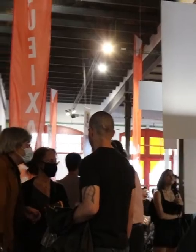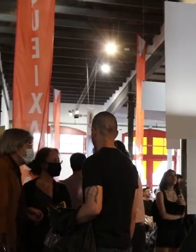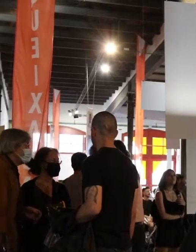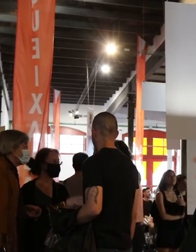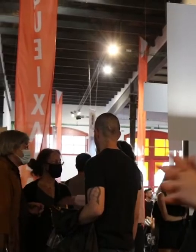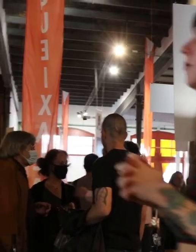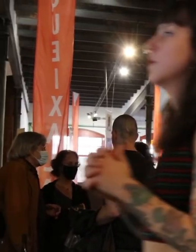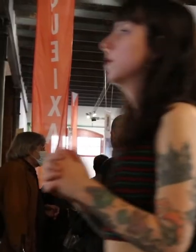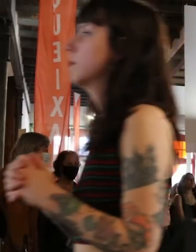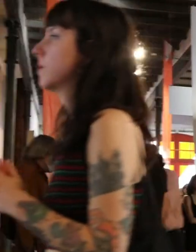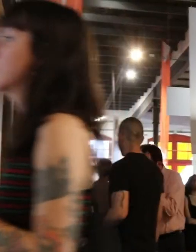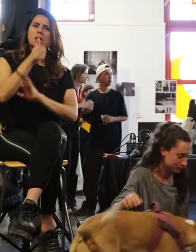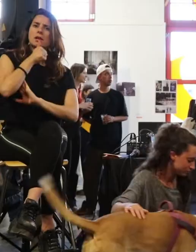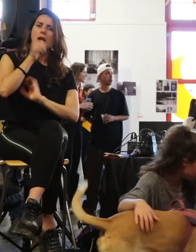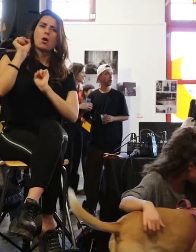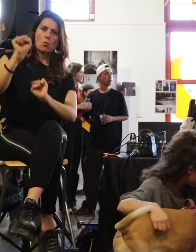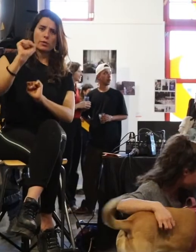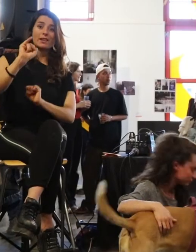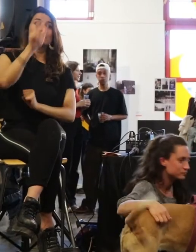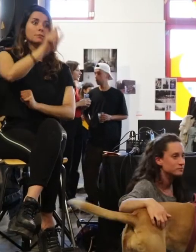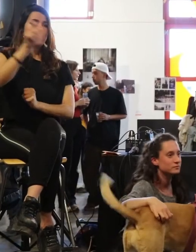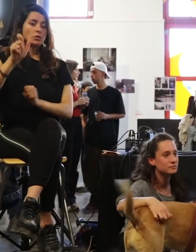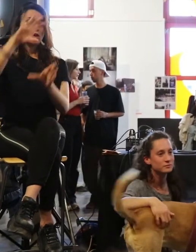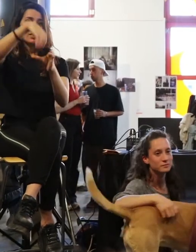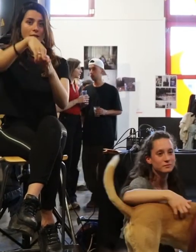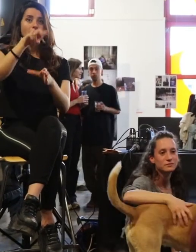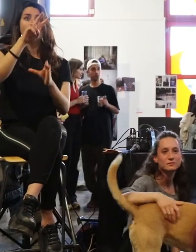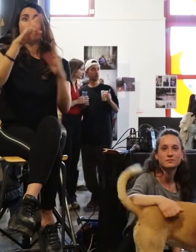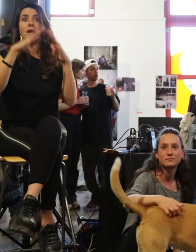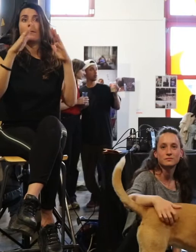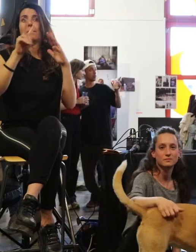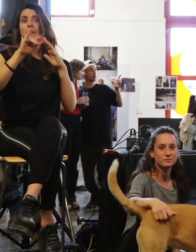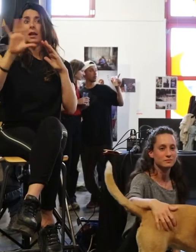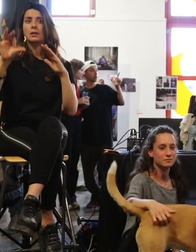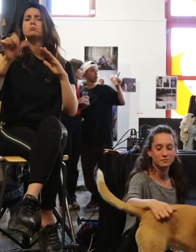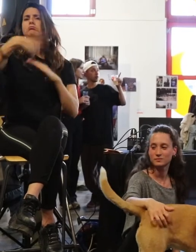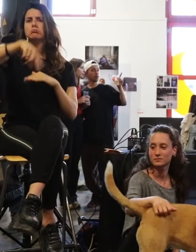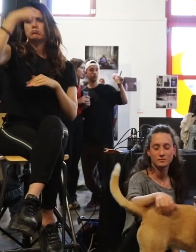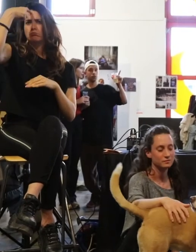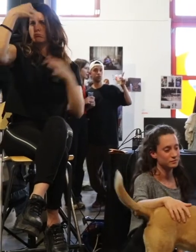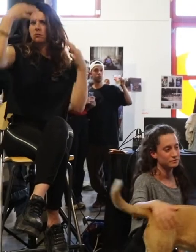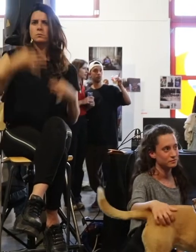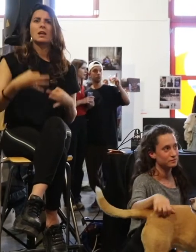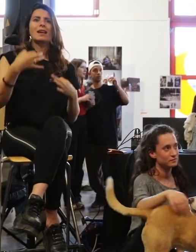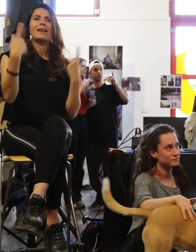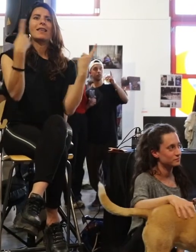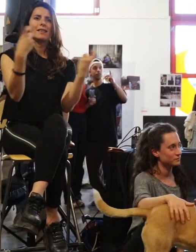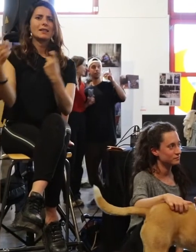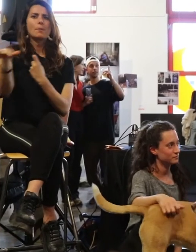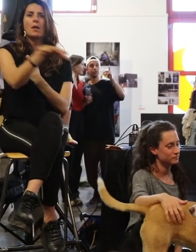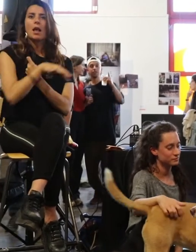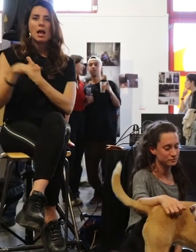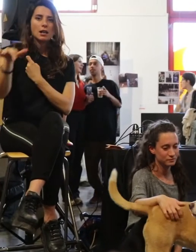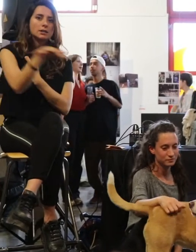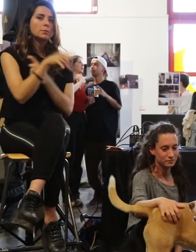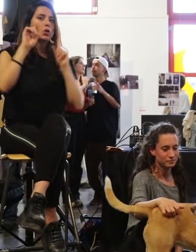resistiendo y seguimos, las que estamos, seguimos creyendo la necesidad de espacios ocupados, autogestionados, como es